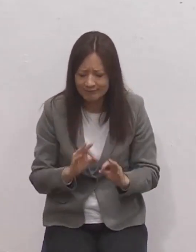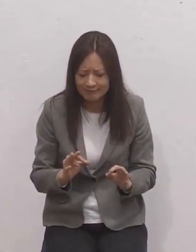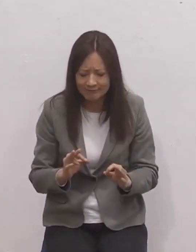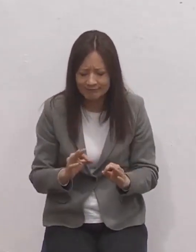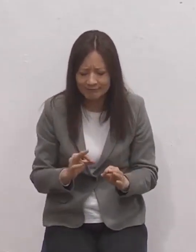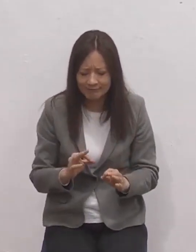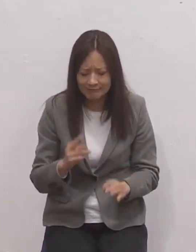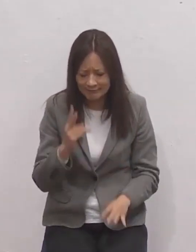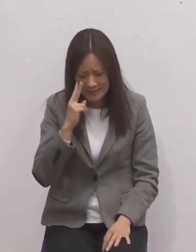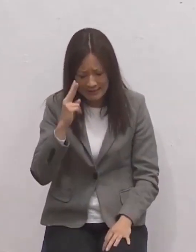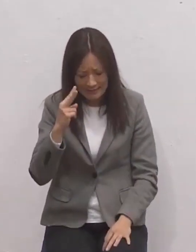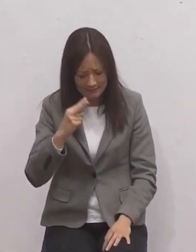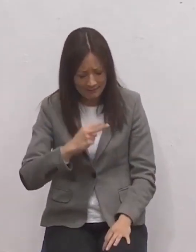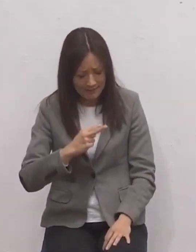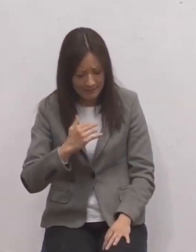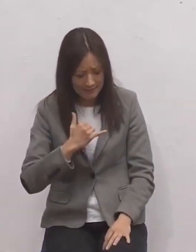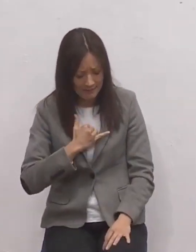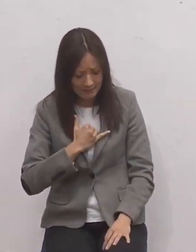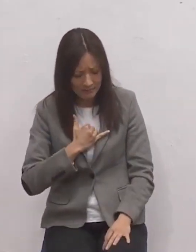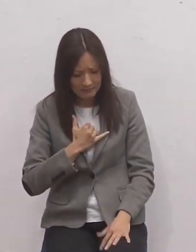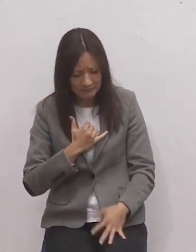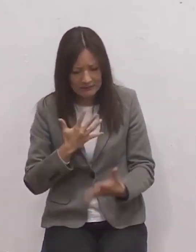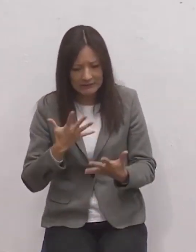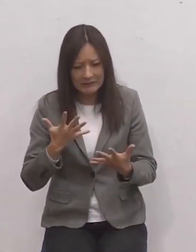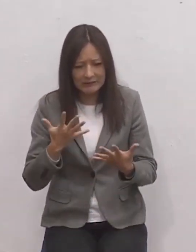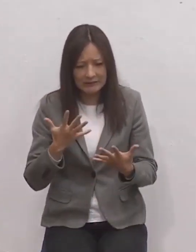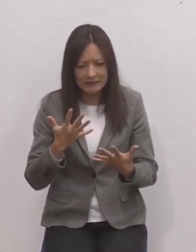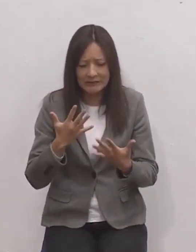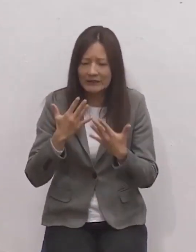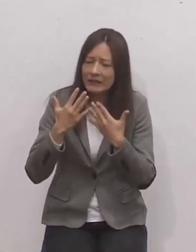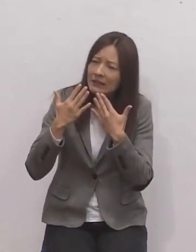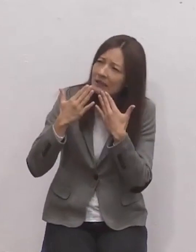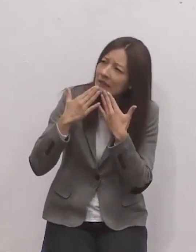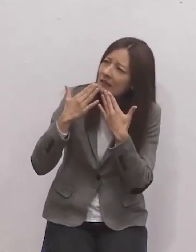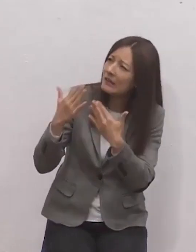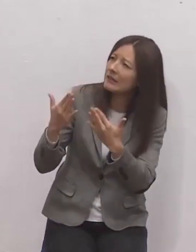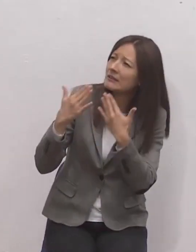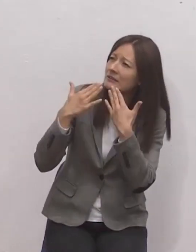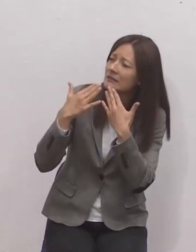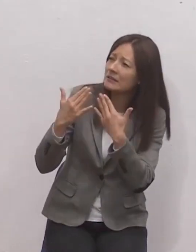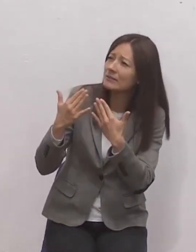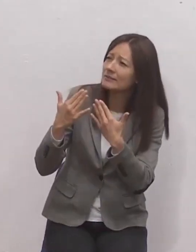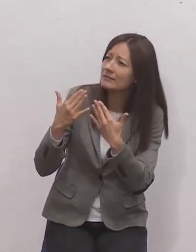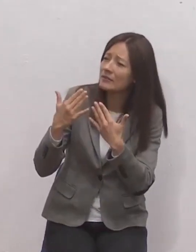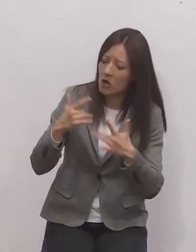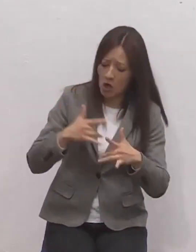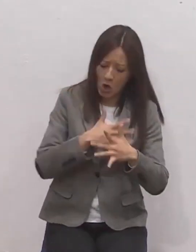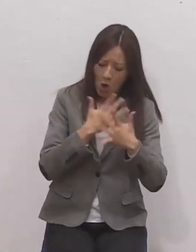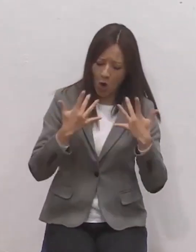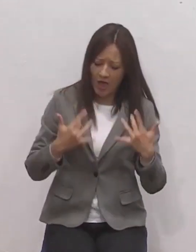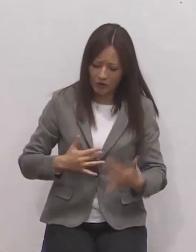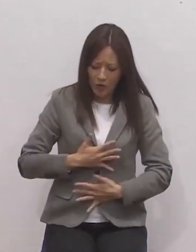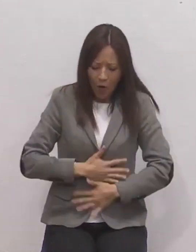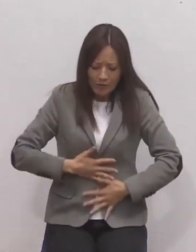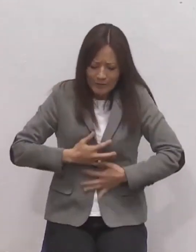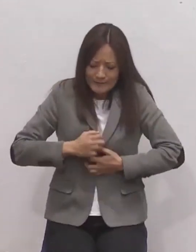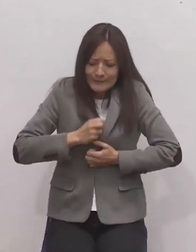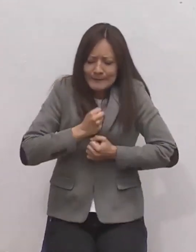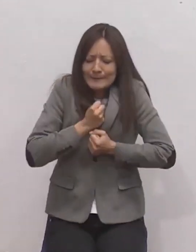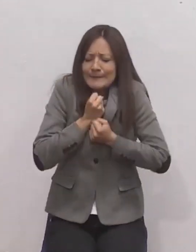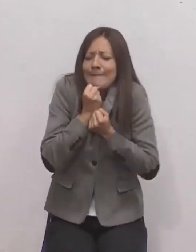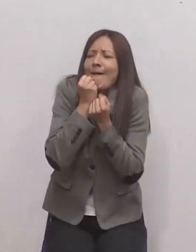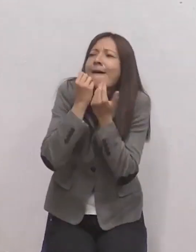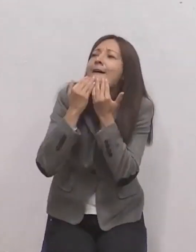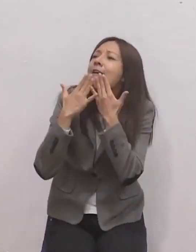mismos, pues lo agradecemos con nuestro corazón y con nuestros intestinos. Te decimos gracias